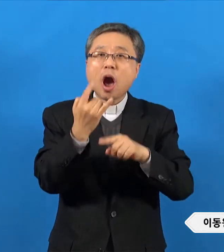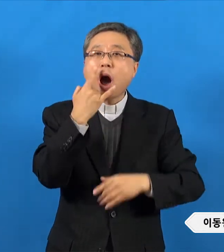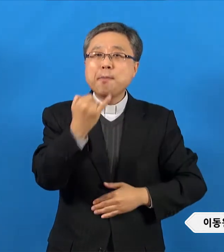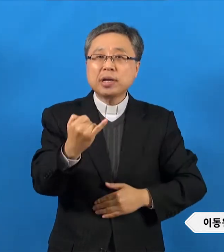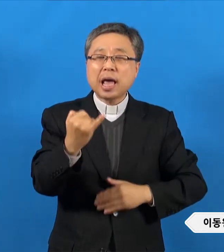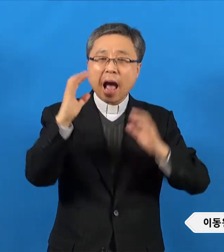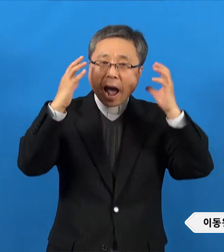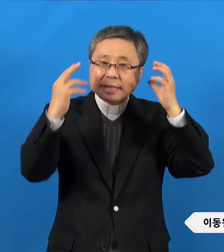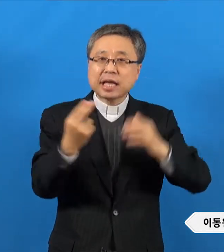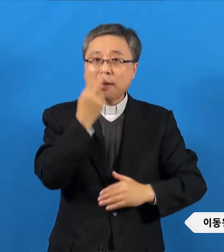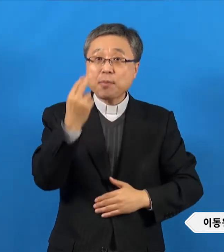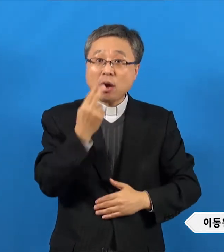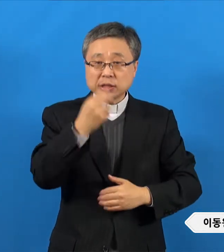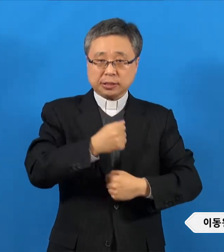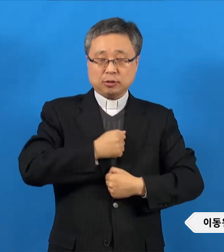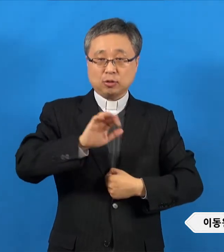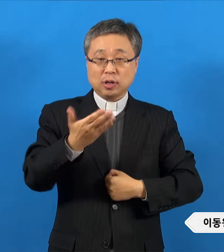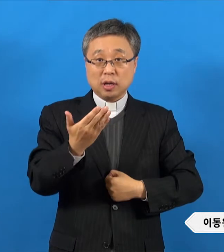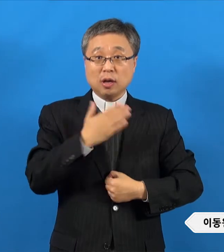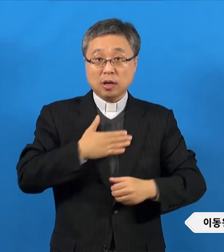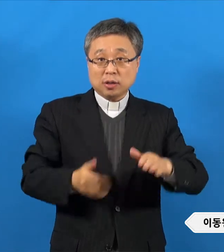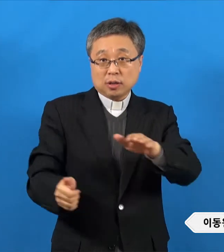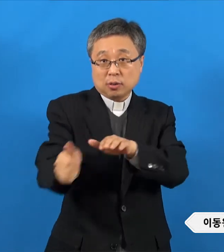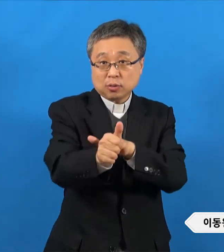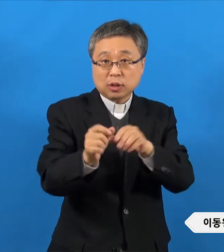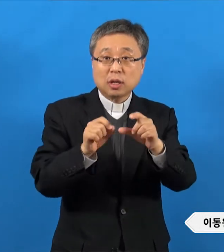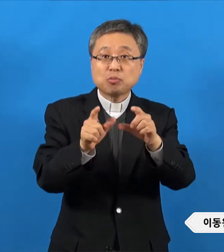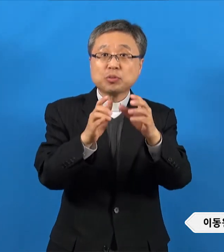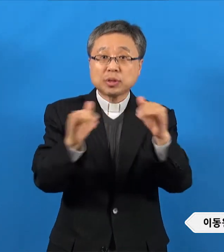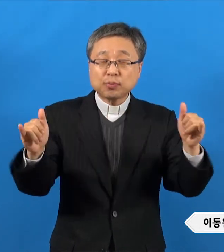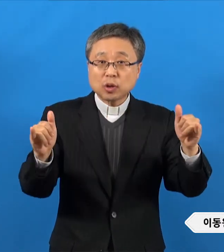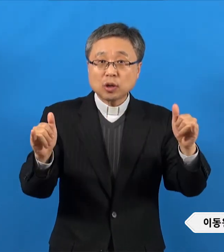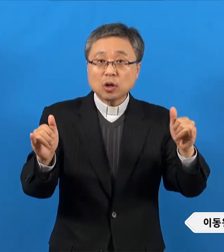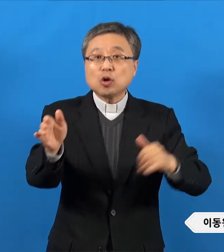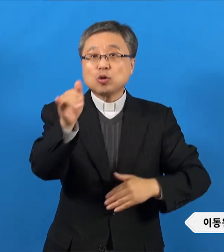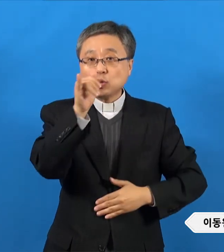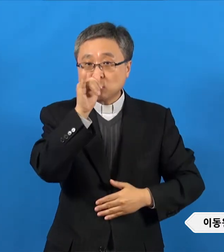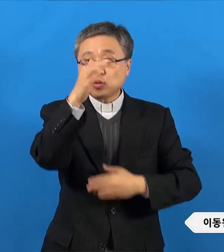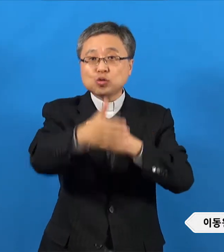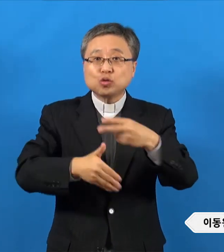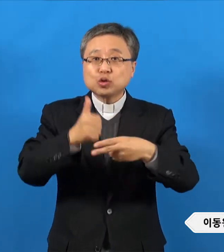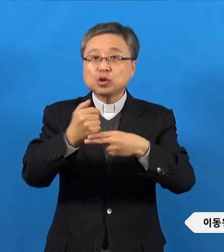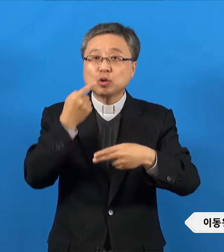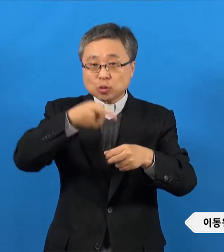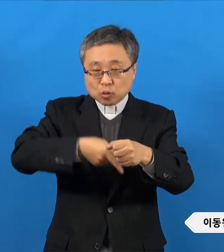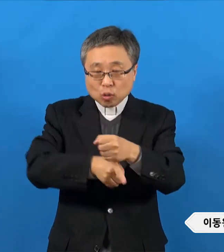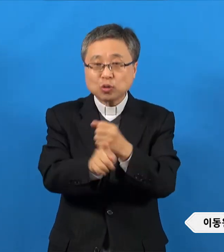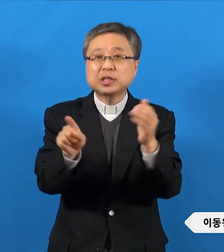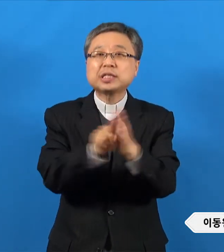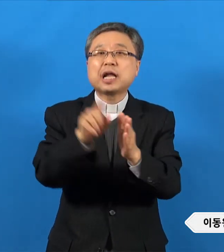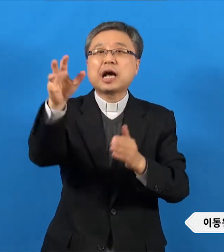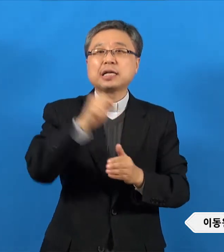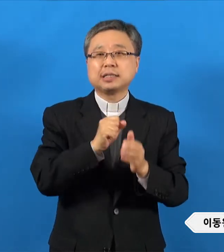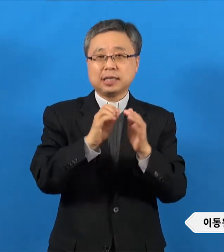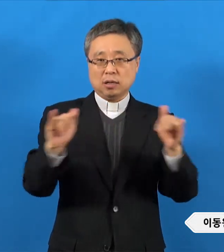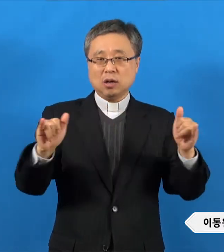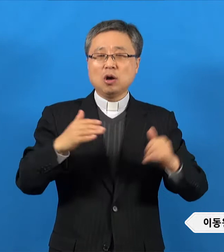운동에 앞장서고 있는 대부분의 사람들은 유신론 신앙을 가진 사람들이라는 것은 우리에게 시사하는 바가